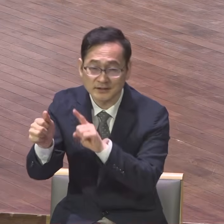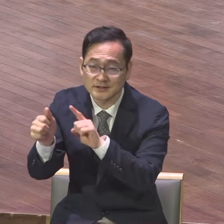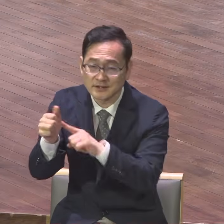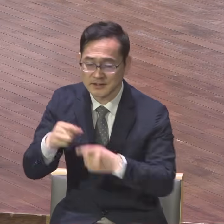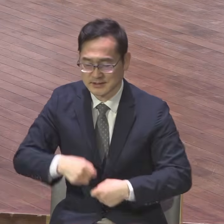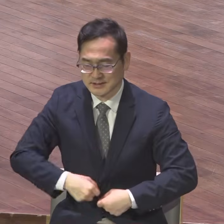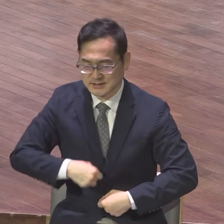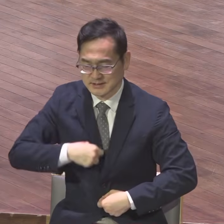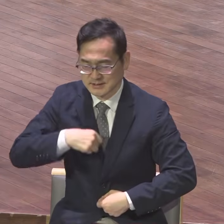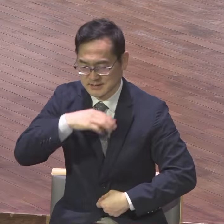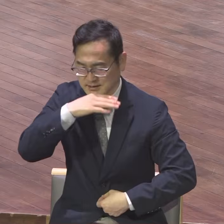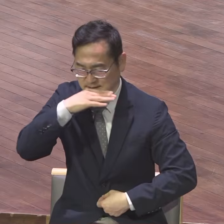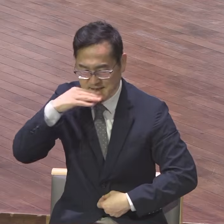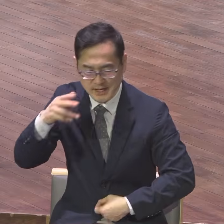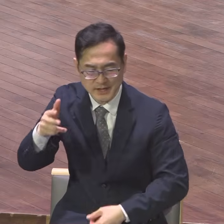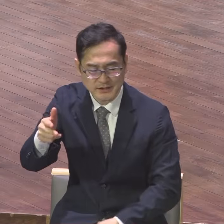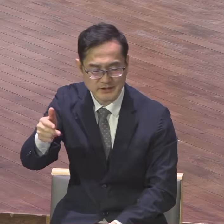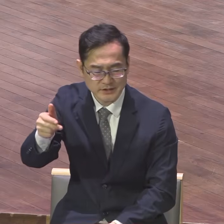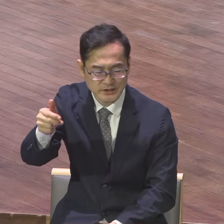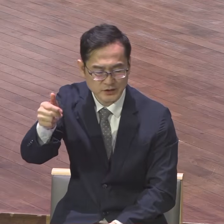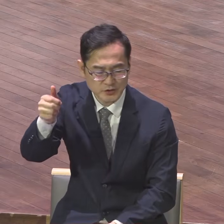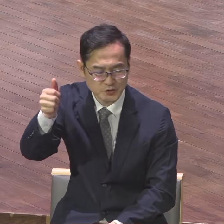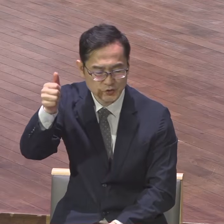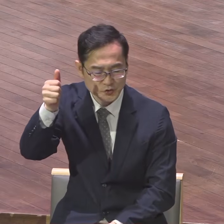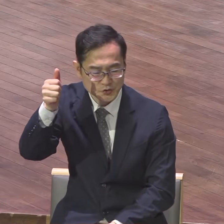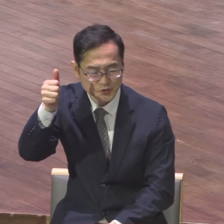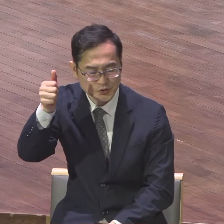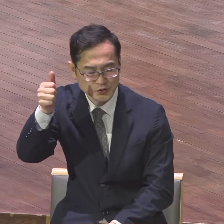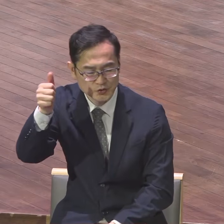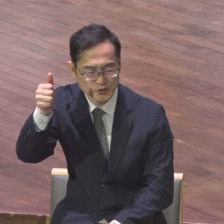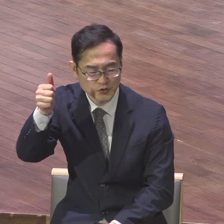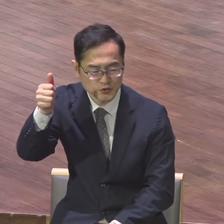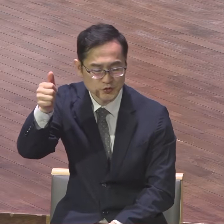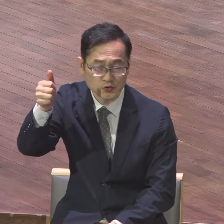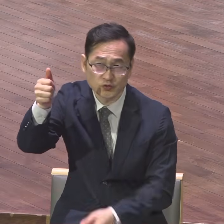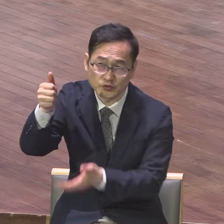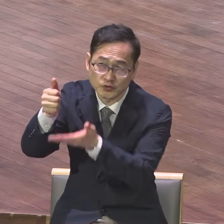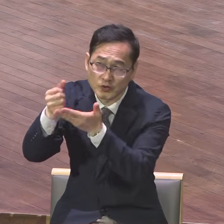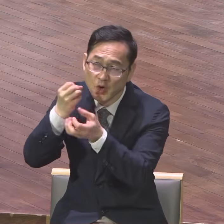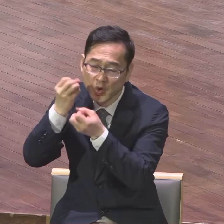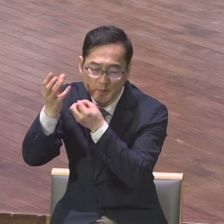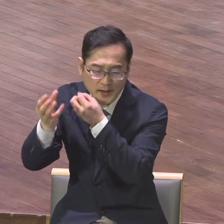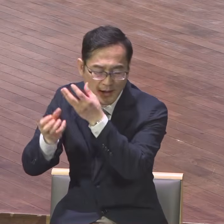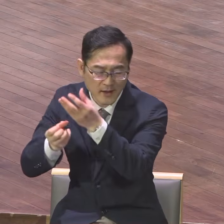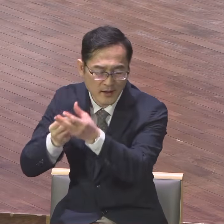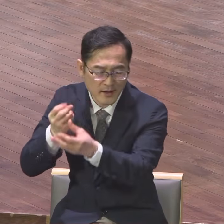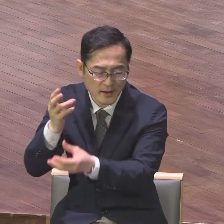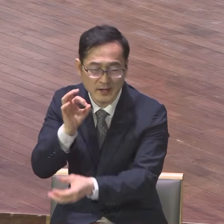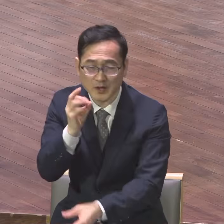호세아 그는 신실하신 주